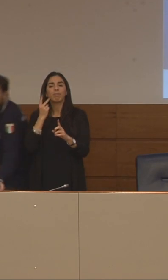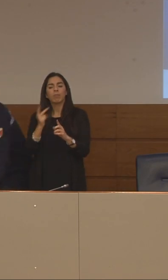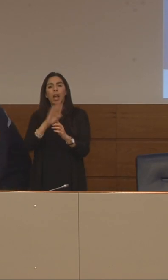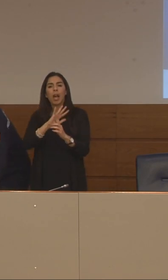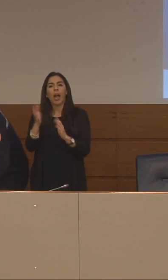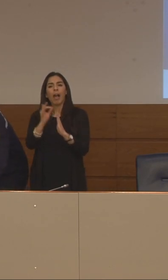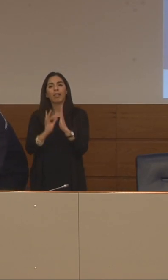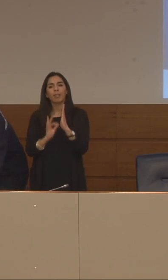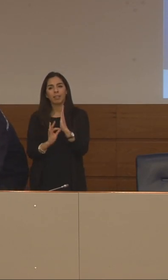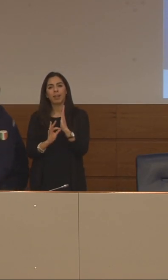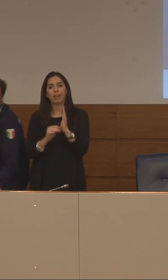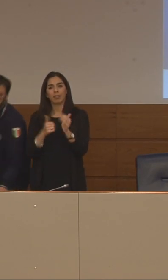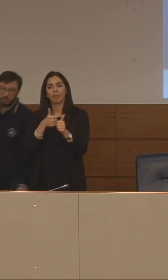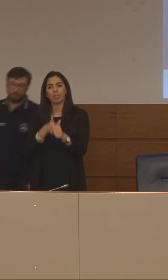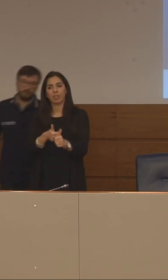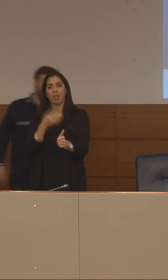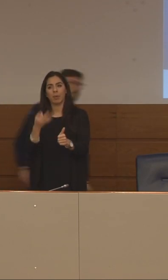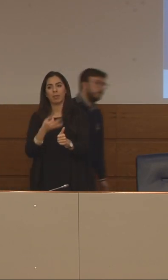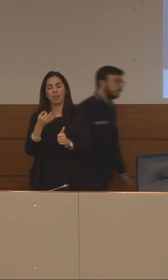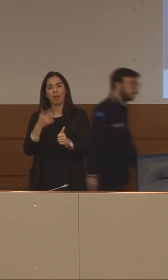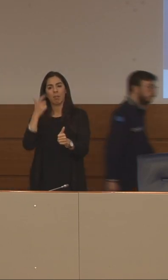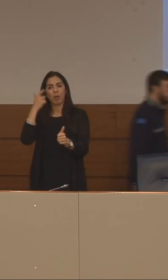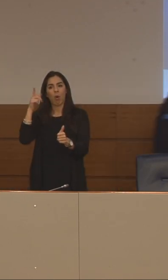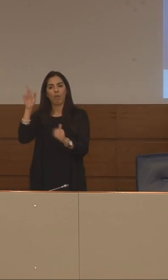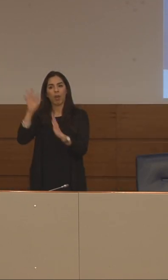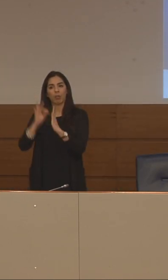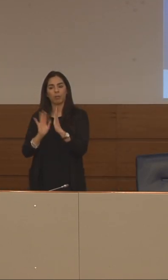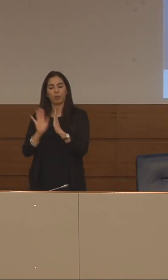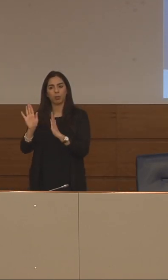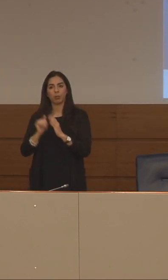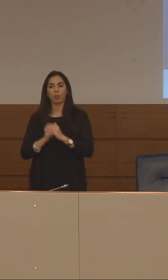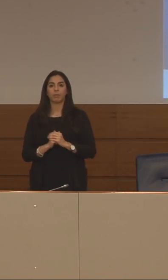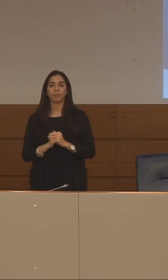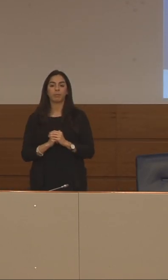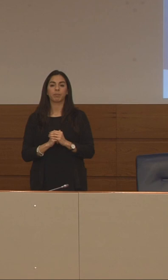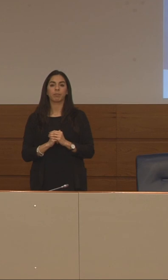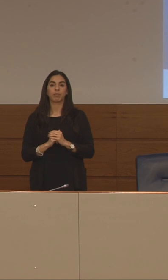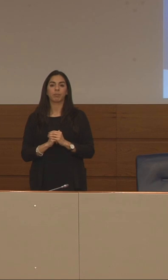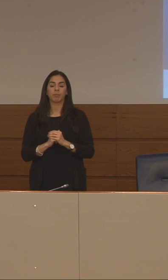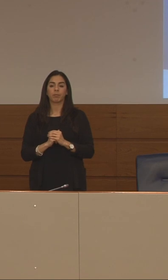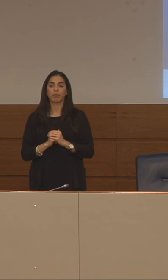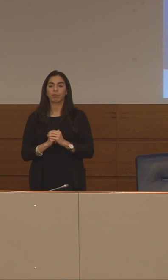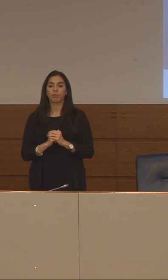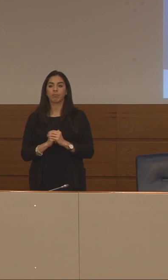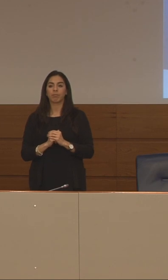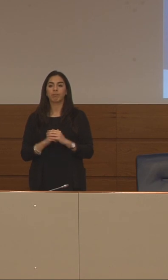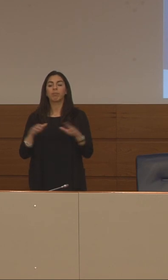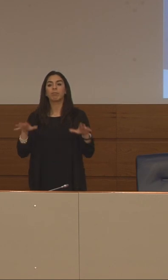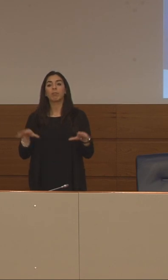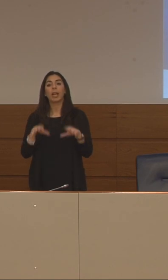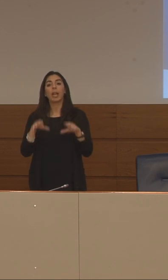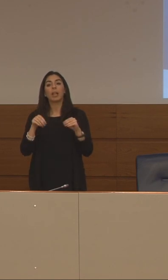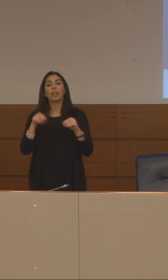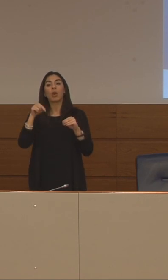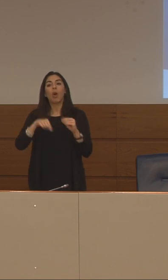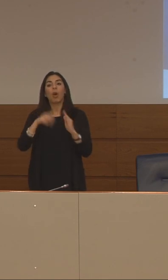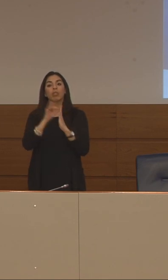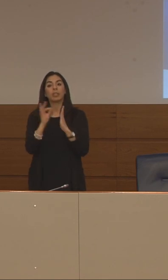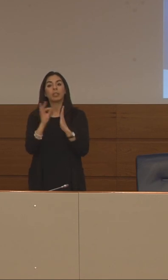provvedimenti del governo e partirei con i dati di oggi